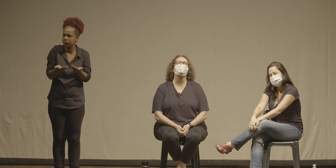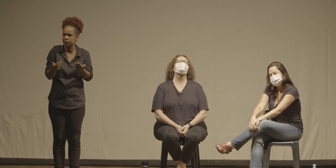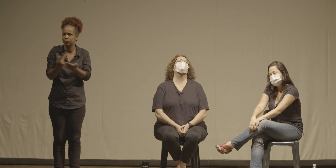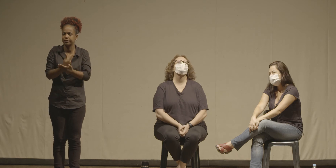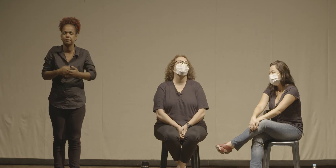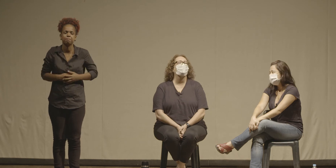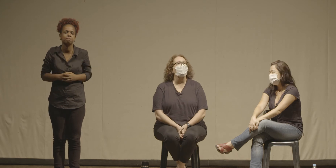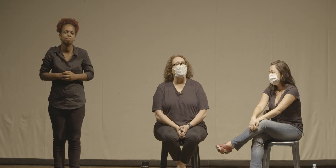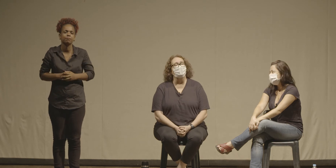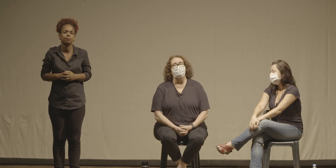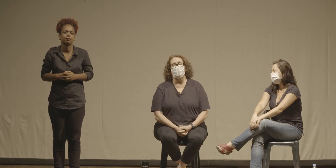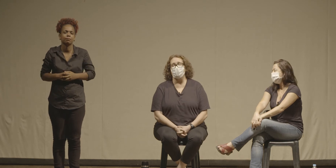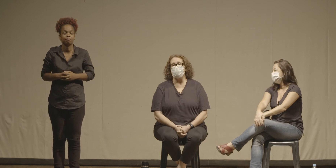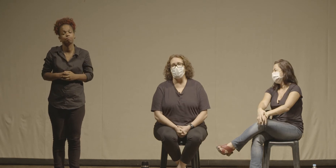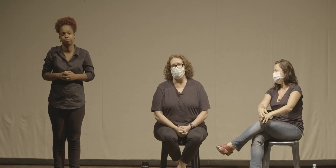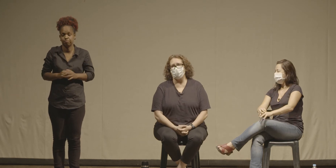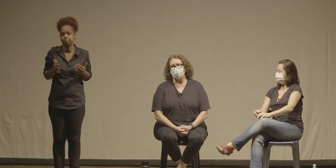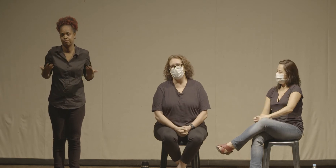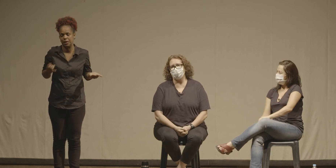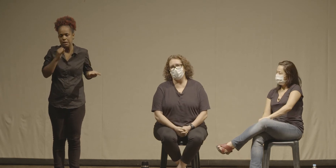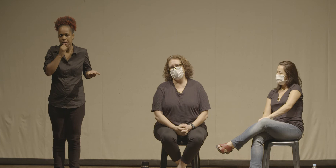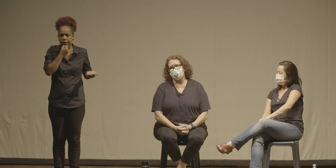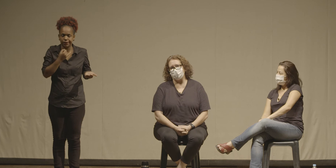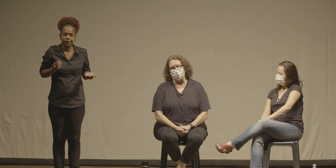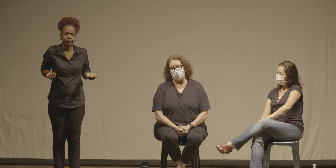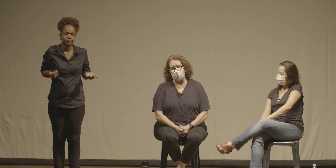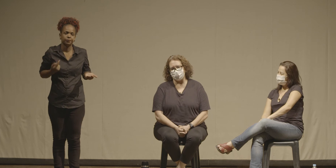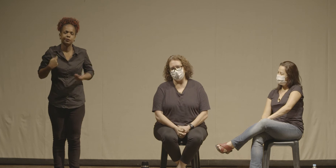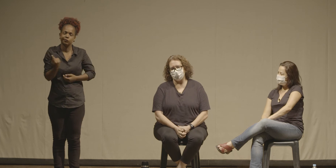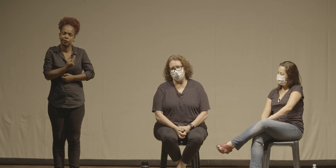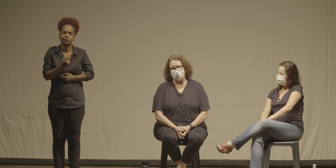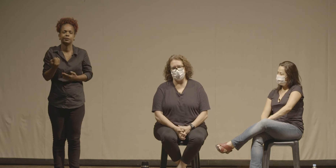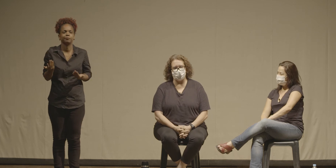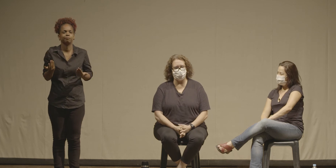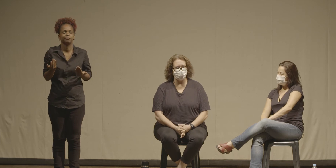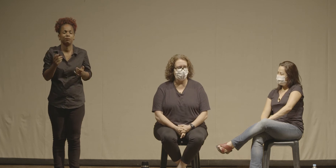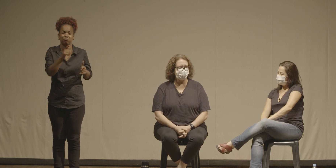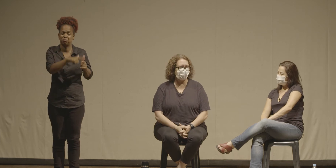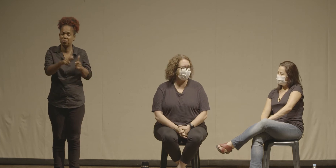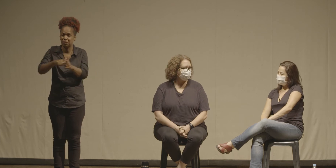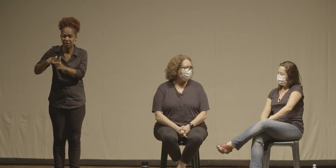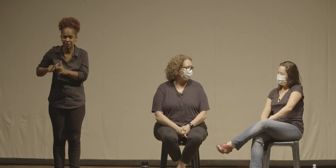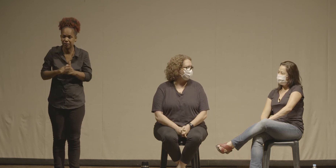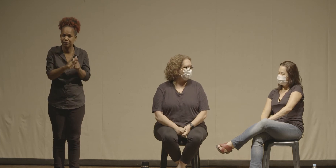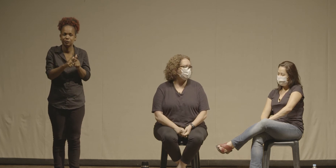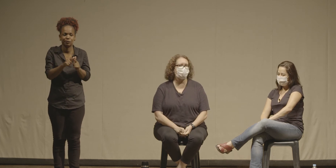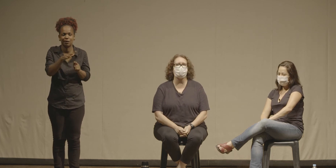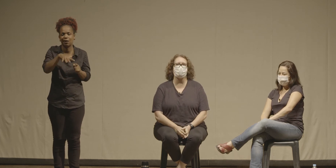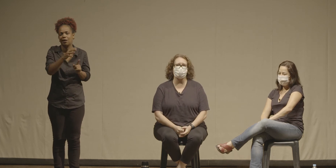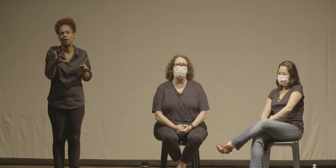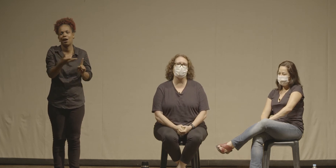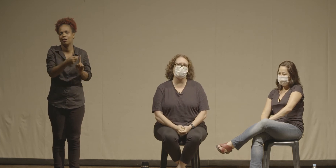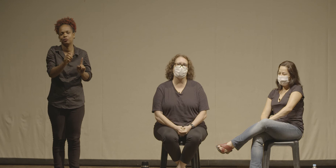tenebroso? Bom, infelizmente a gente está passando por um problema não só nas artes, né? A